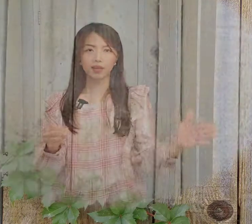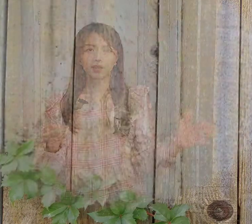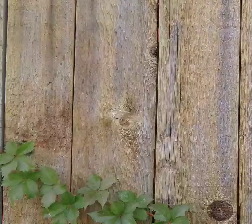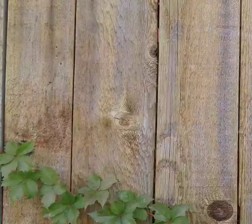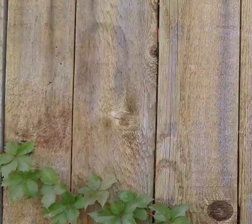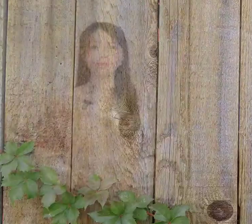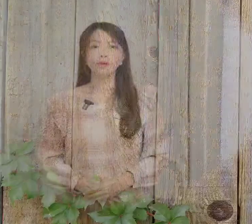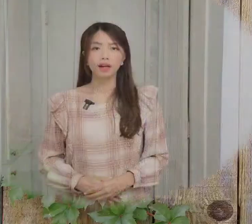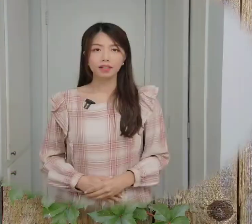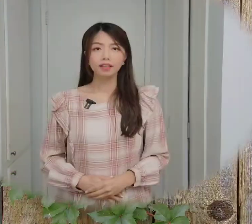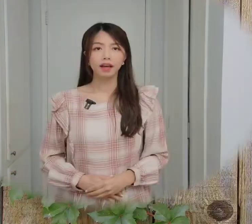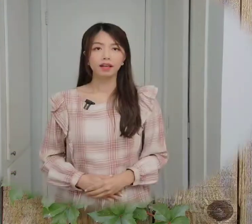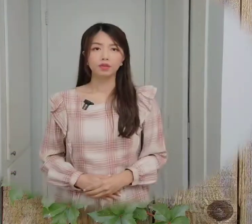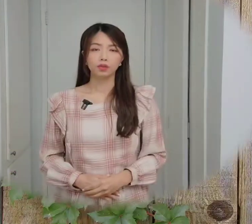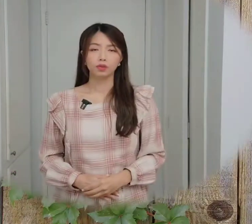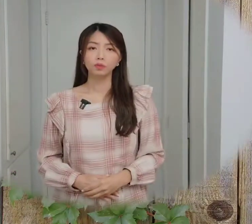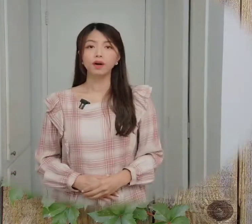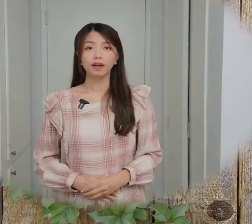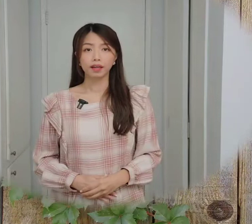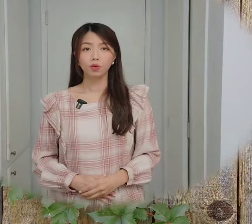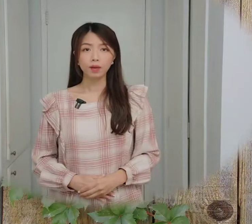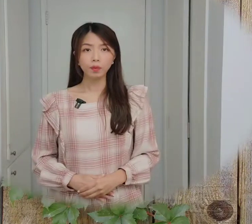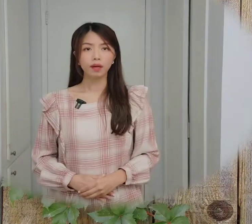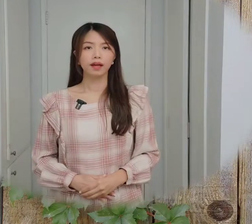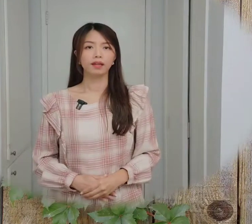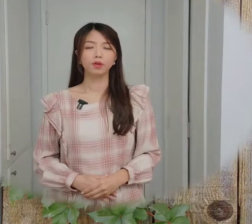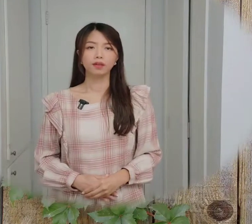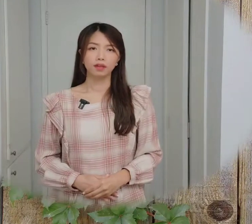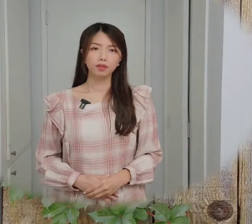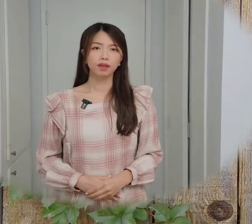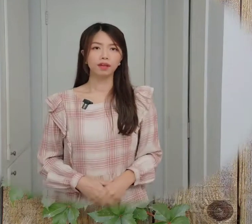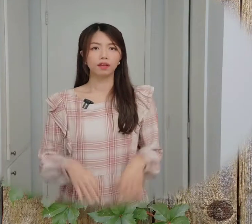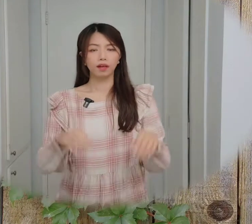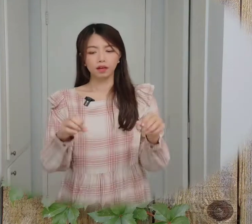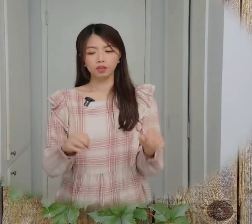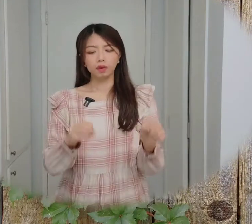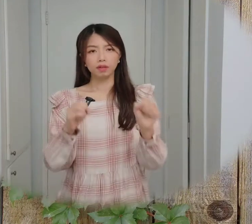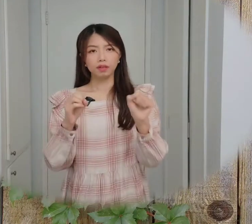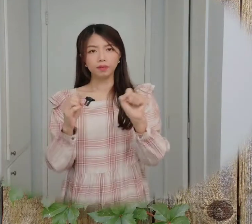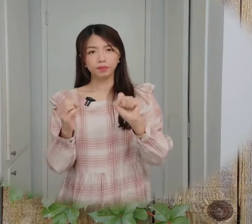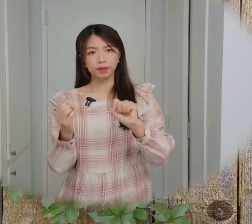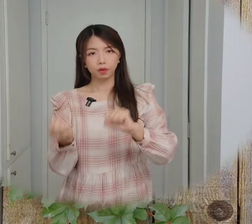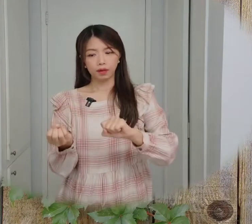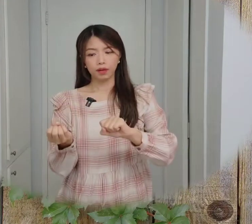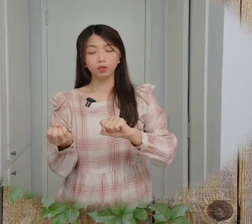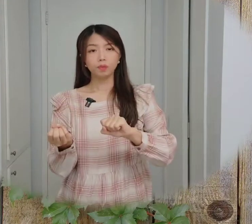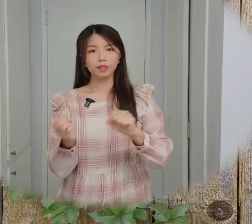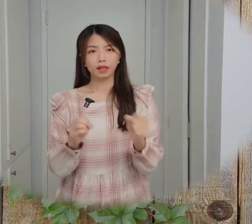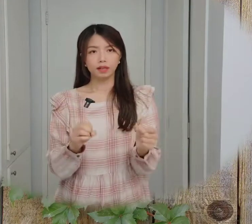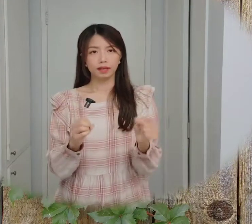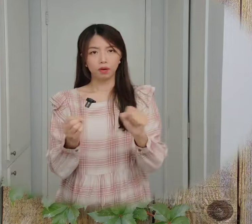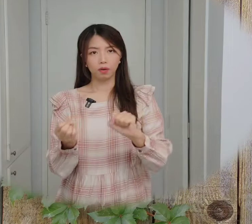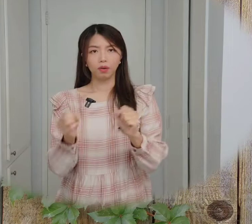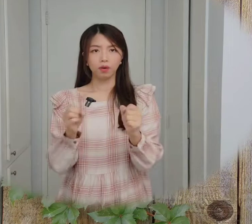때문에. 부활하신 나의 주. 부활하다, 회복하다 이런 뜻의 수어는 주먹을 이렇게